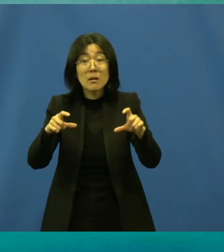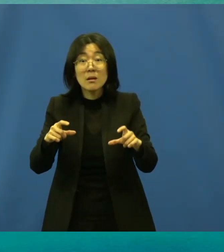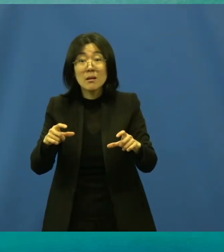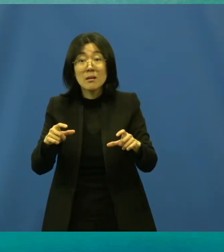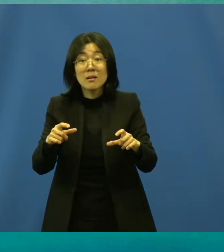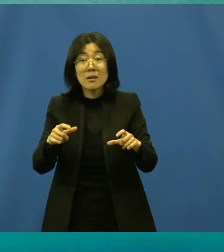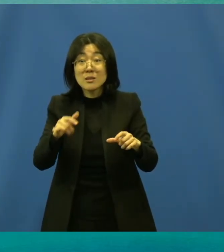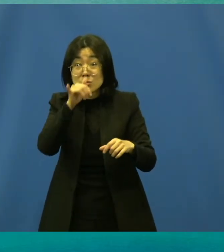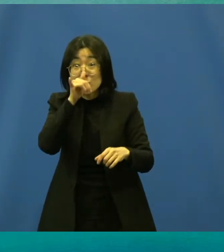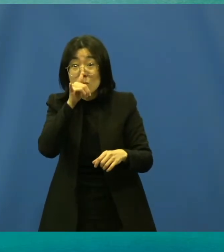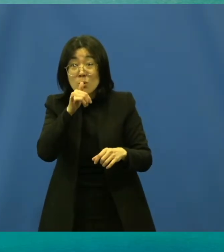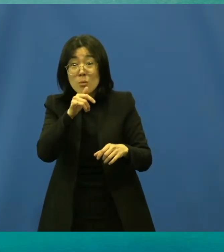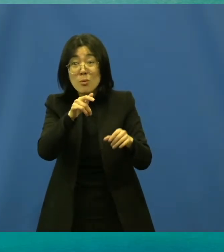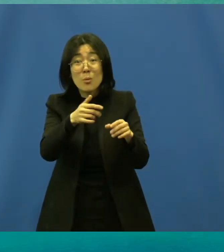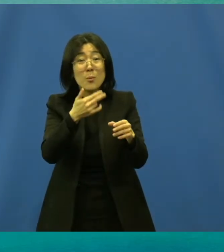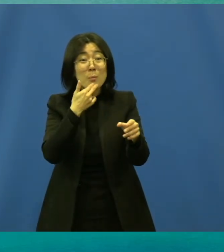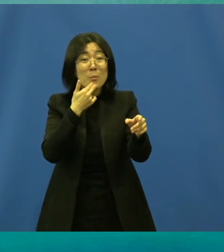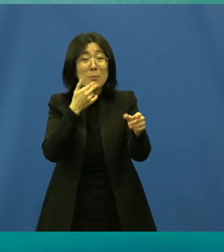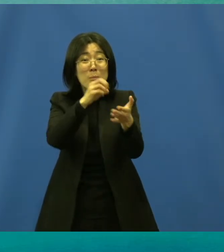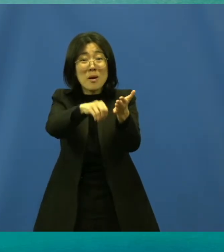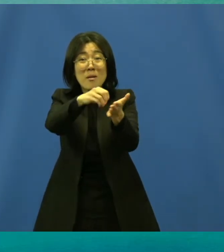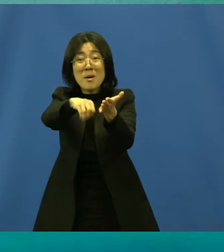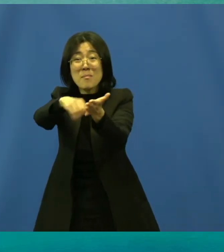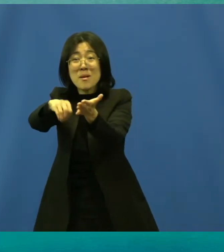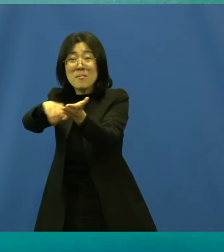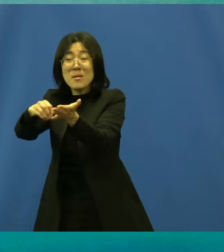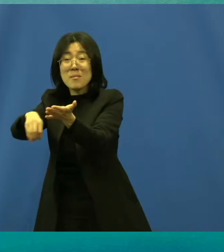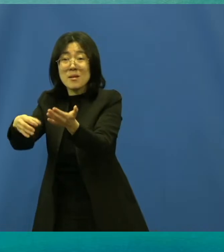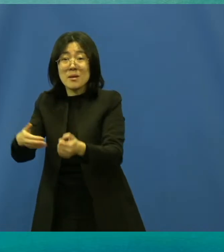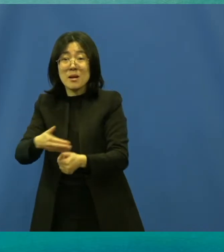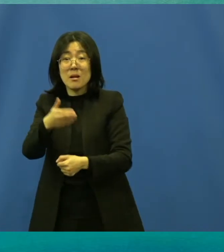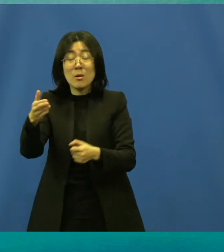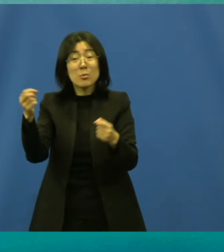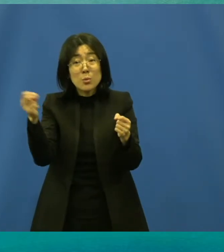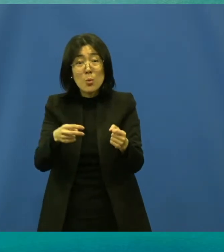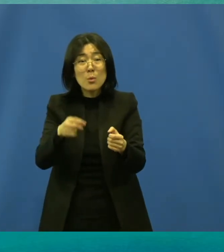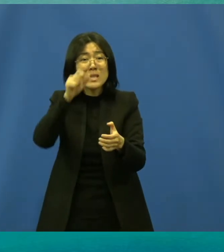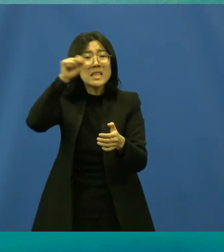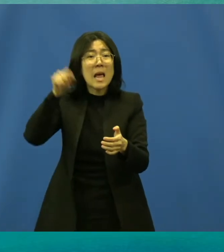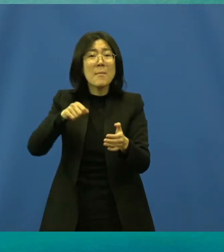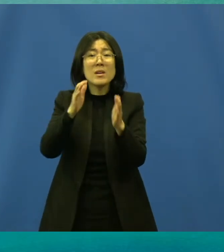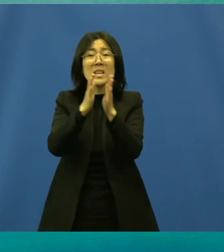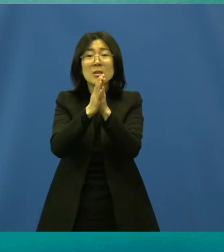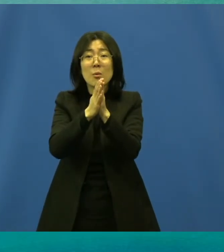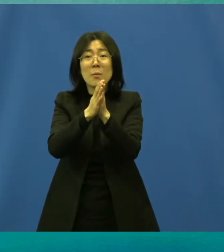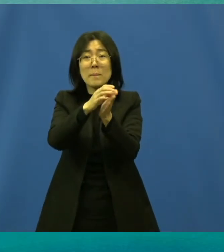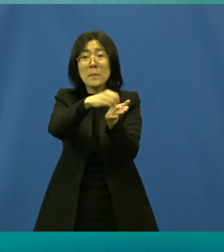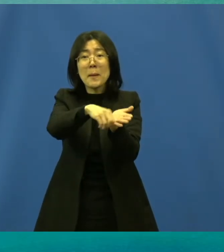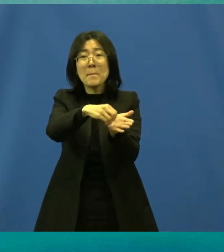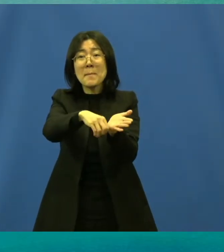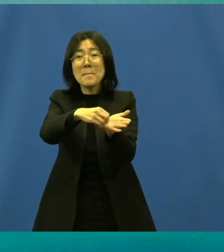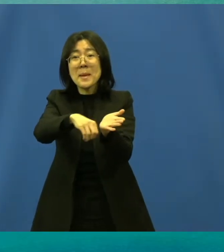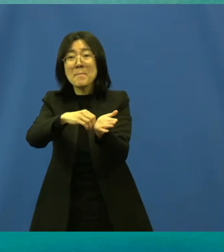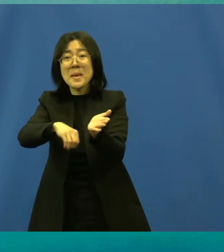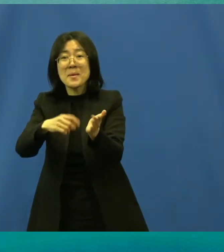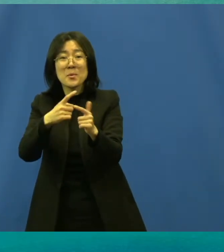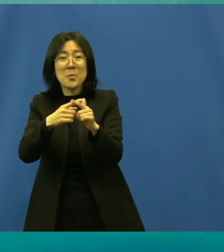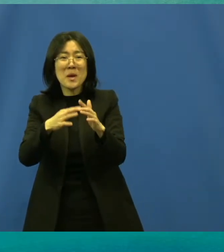하고. 새벽기도도 지금 여러분 대한민국 교회에 사라지고 있습니다. 기도가 밀려도 한참